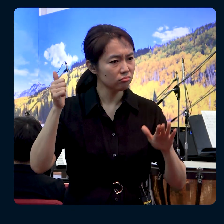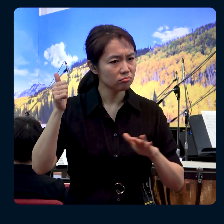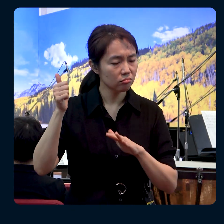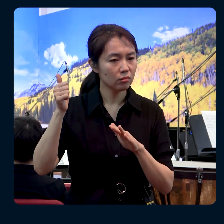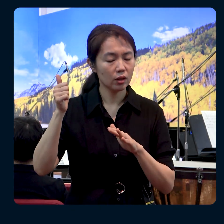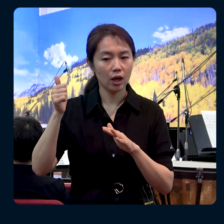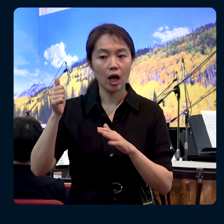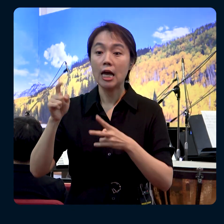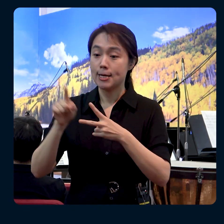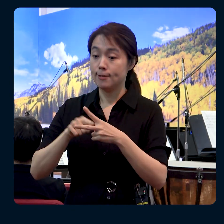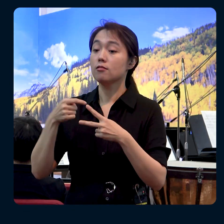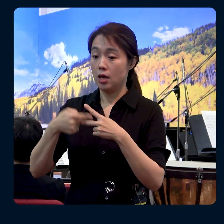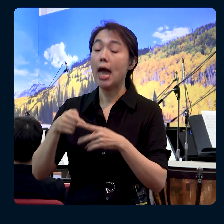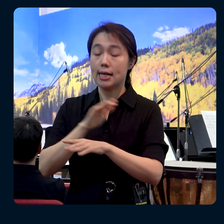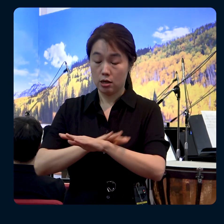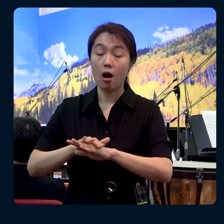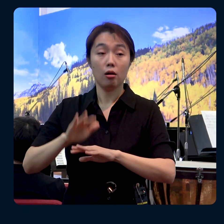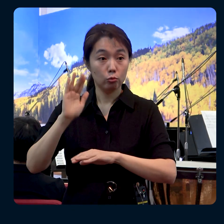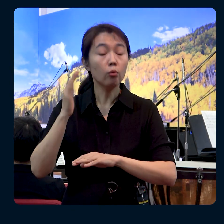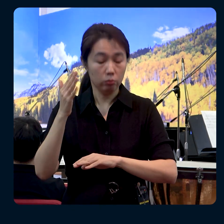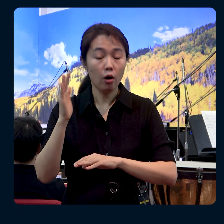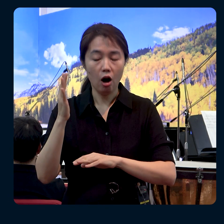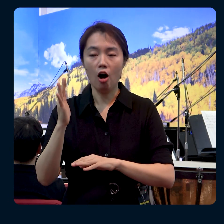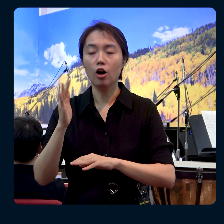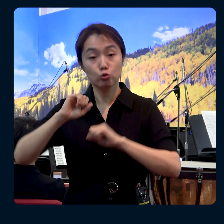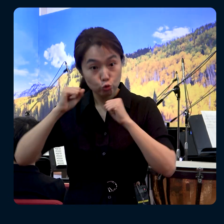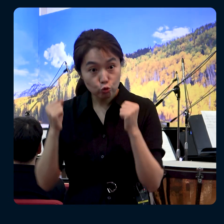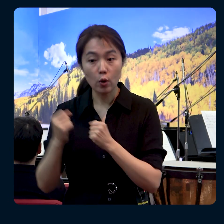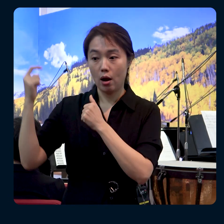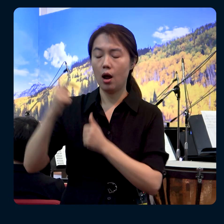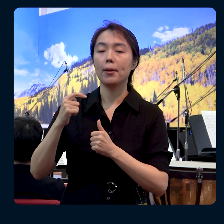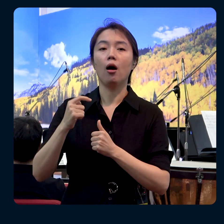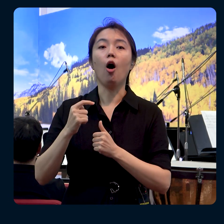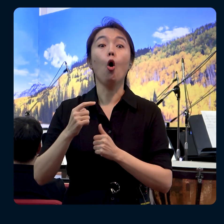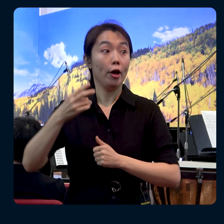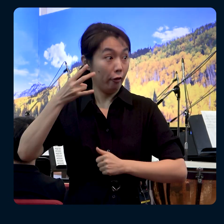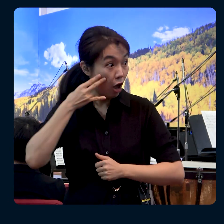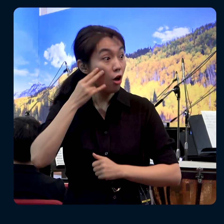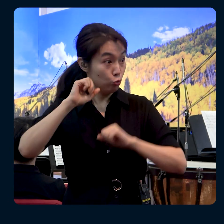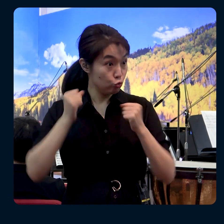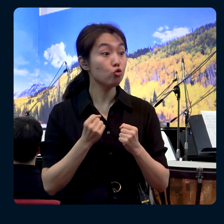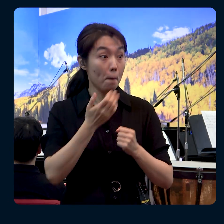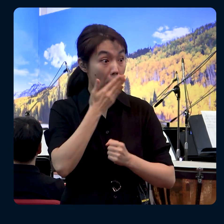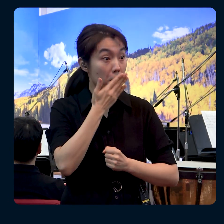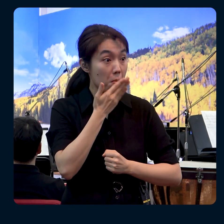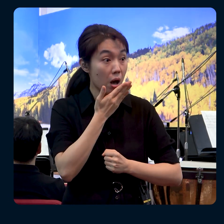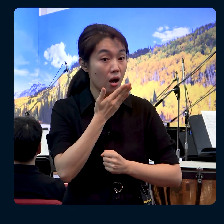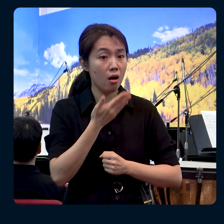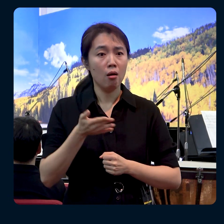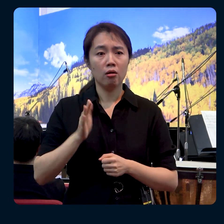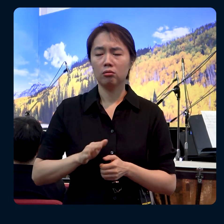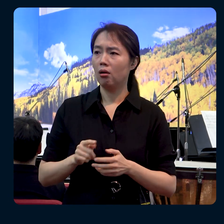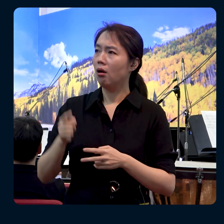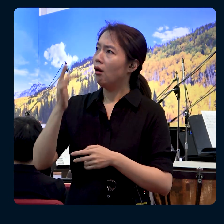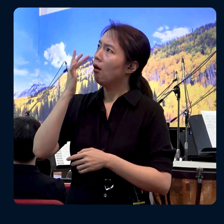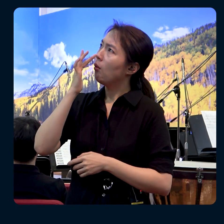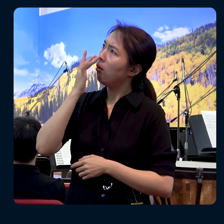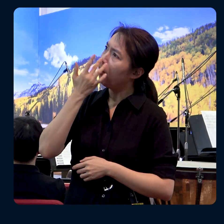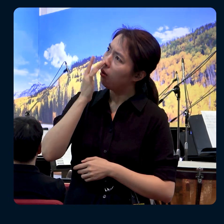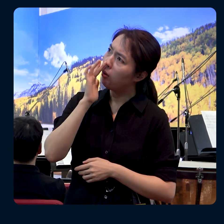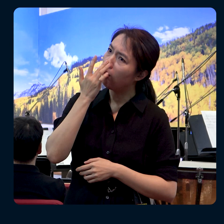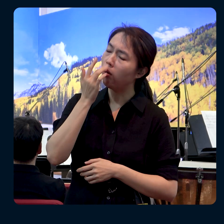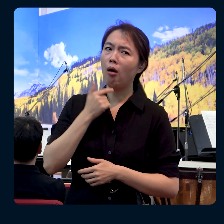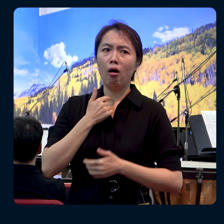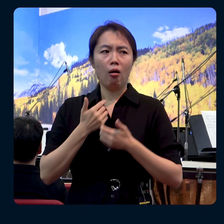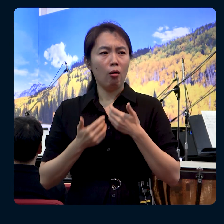탁탁 되는 일을 순종하라고 그러면 얼마나 좋겠어요. 우리가 정말 동의할 수밖에 없는 사실들을 순종하라면 얼마나 쉽게 하겠어요.